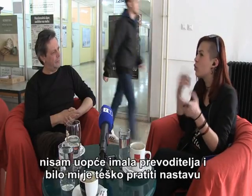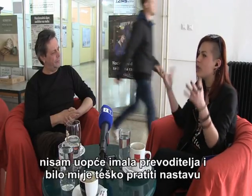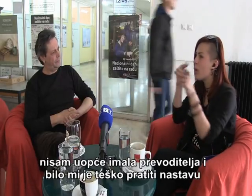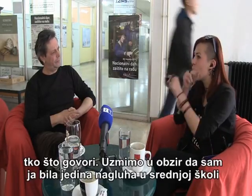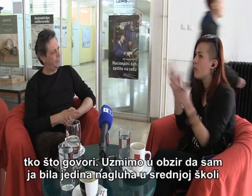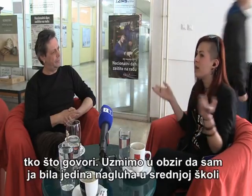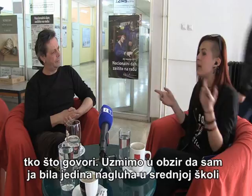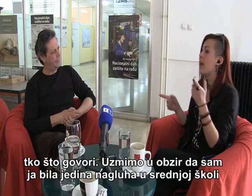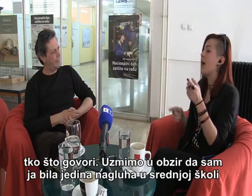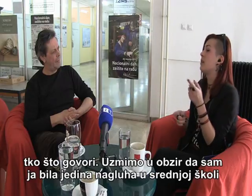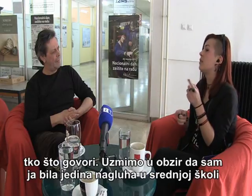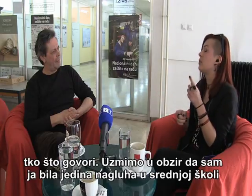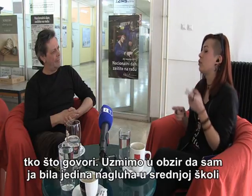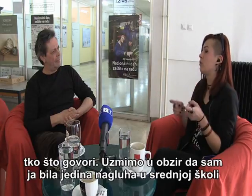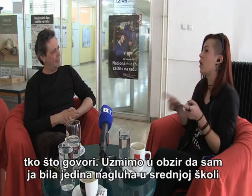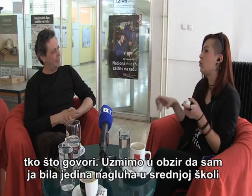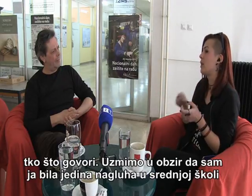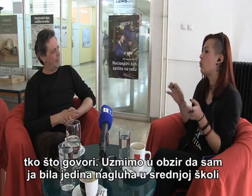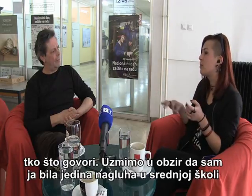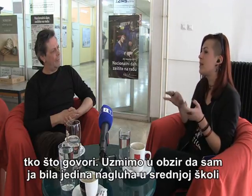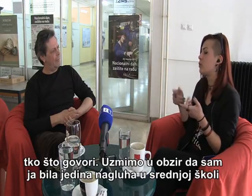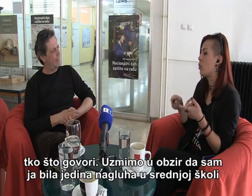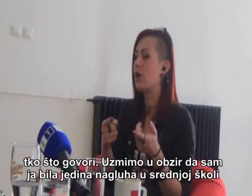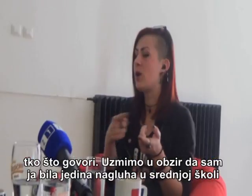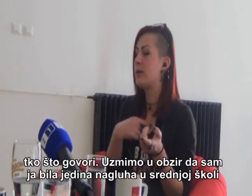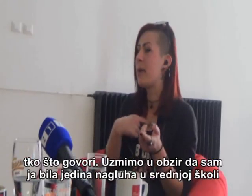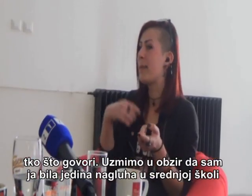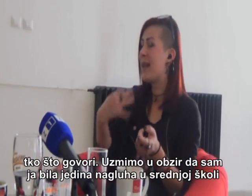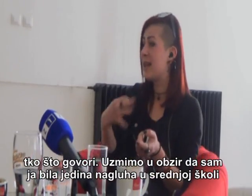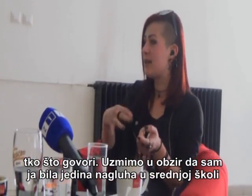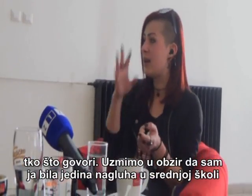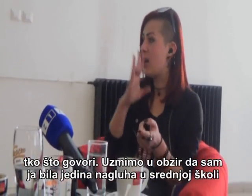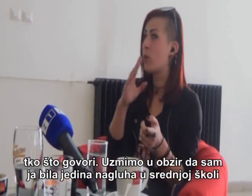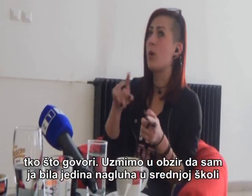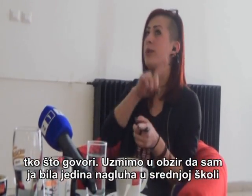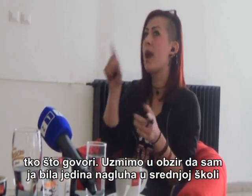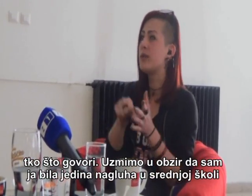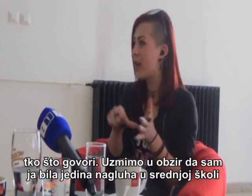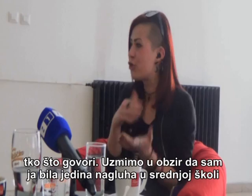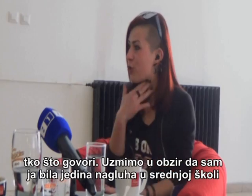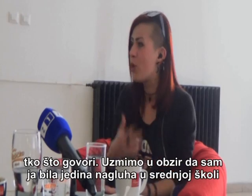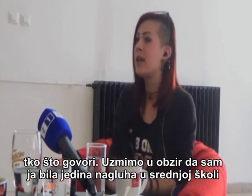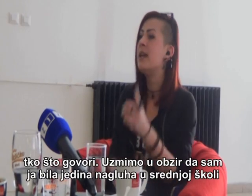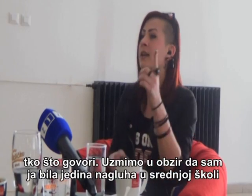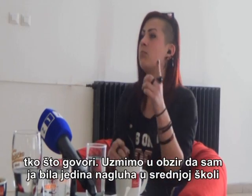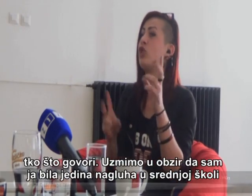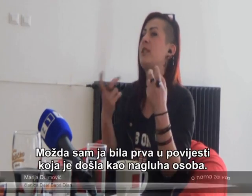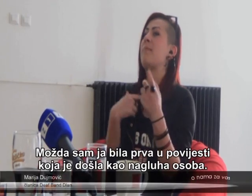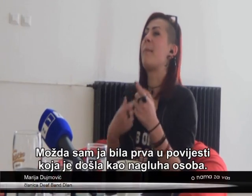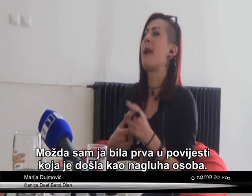sam govori. I moja muda je uopće to kako sam ja bila jedina nakon kao tijelo tijelo školi. Možda sam ja bila